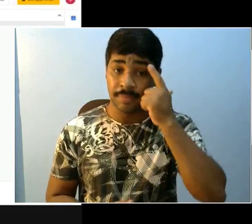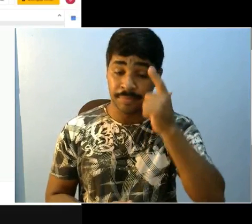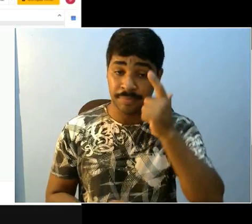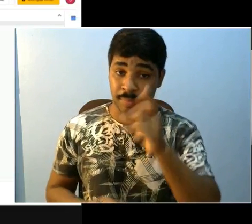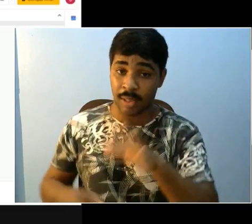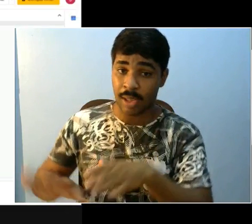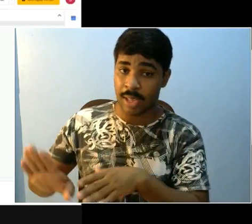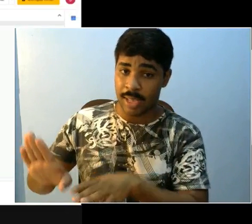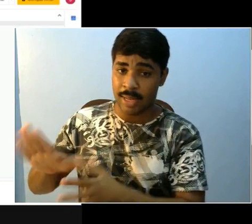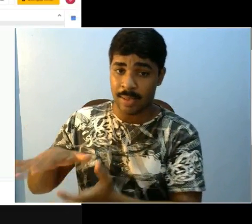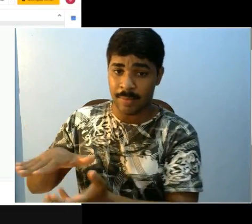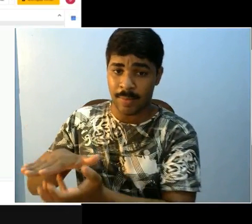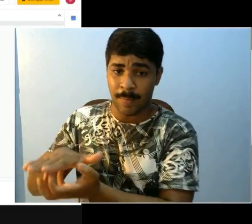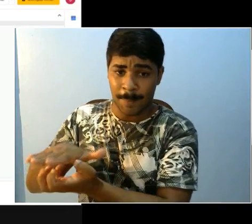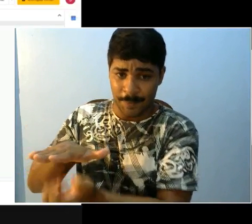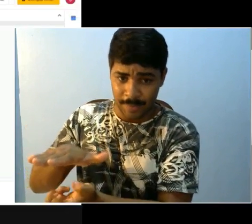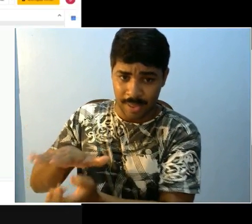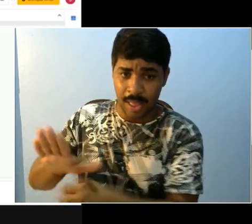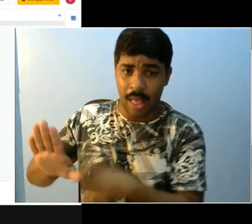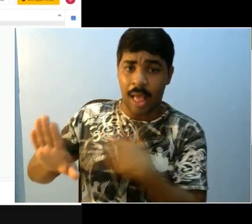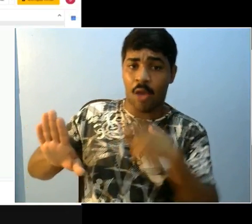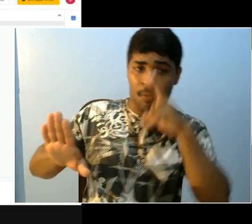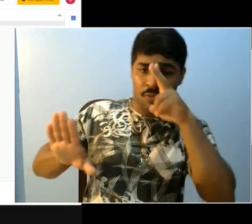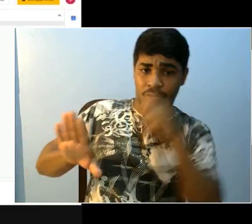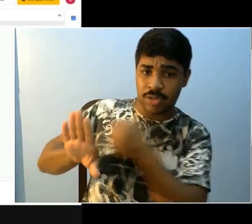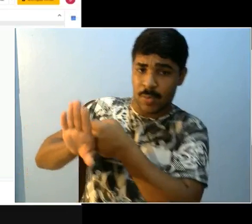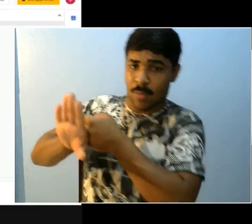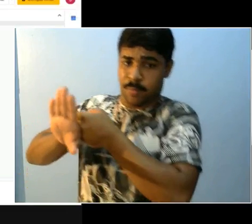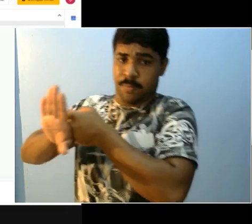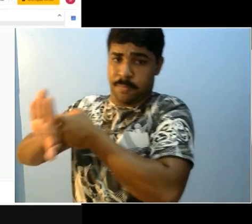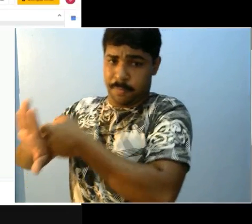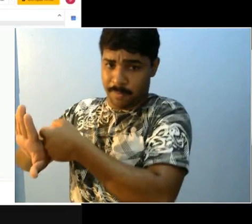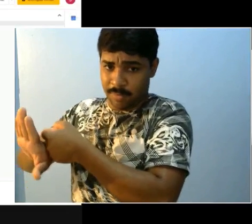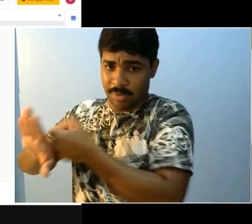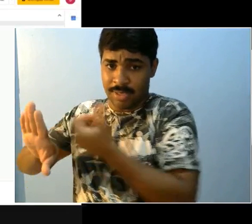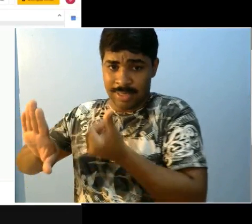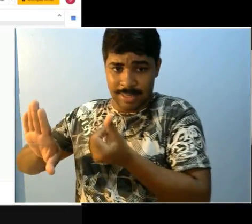com 100 se ele receber 100. Ele não recebeu 60?